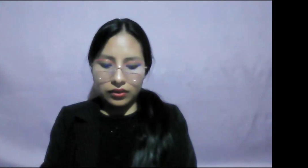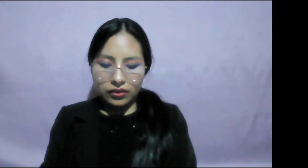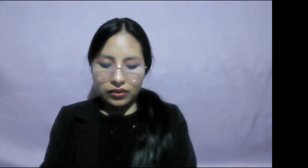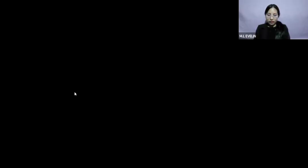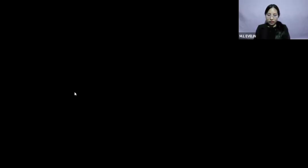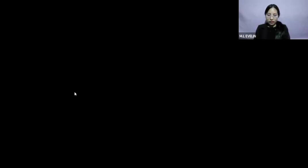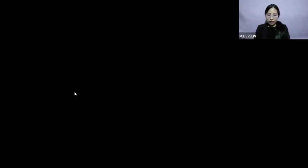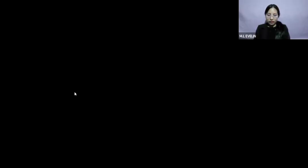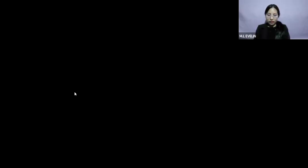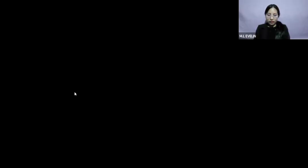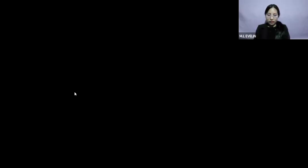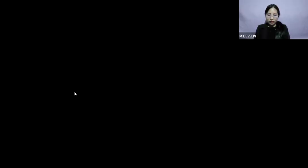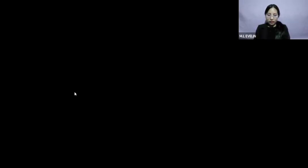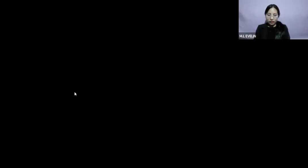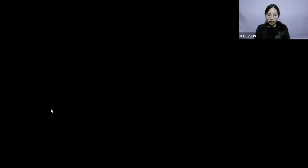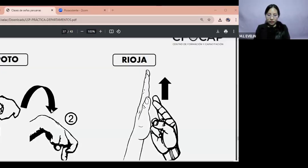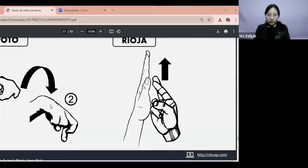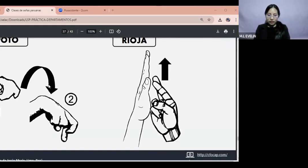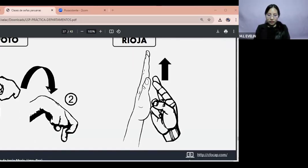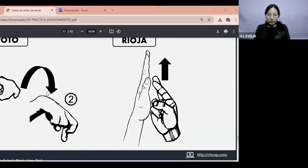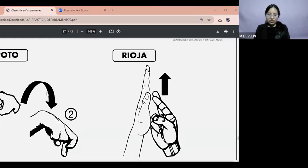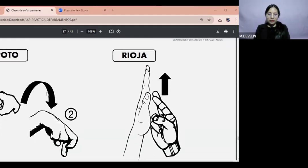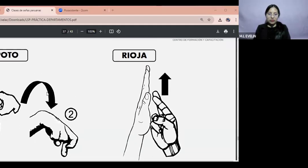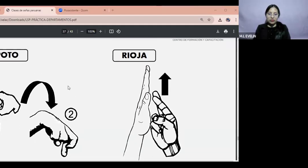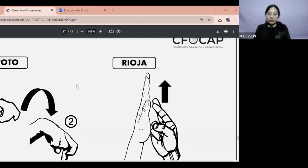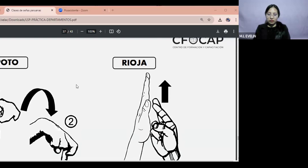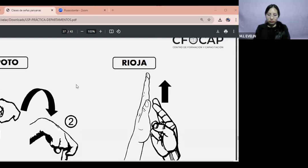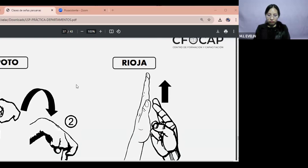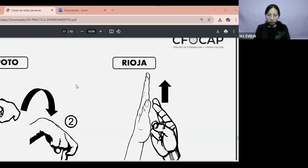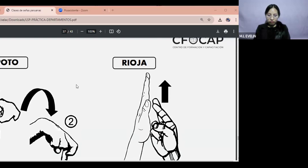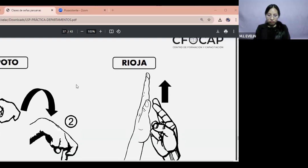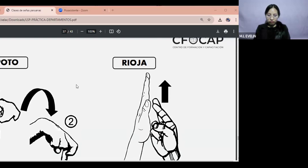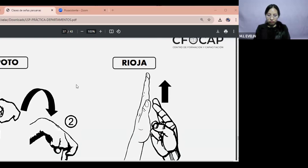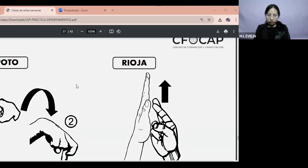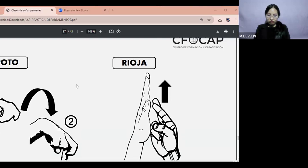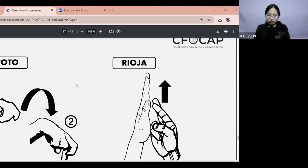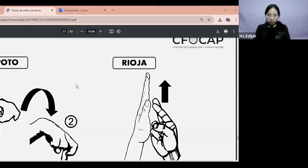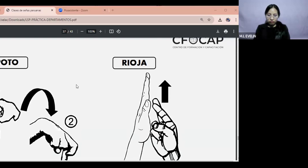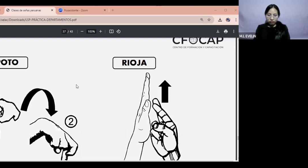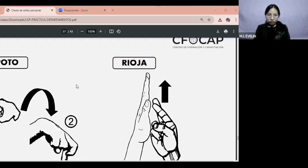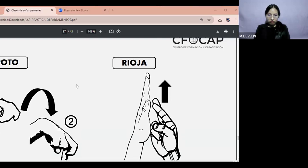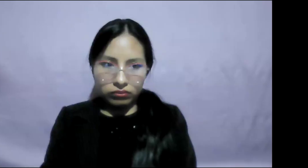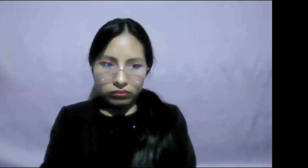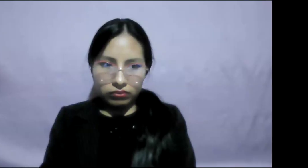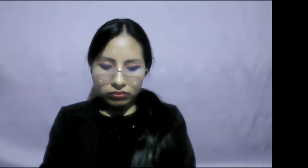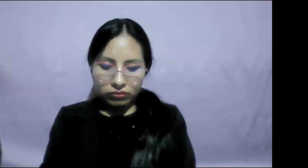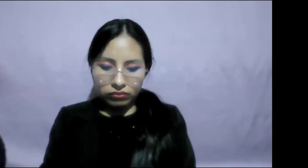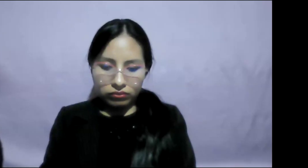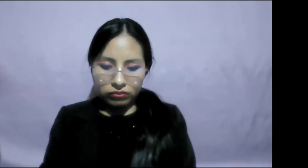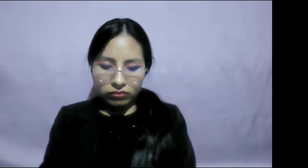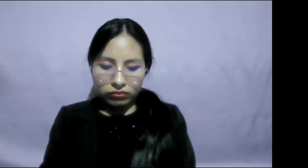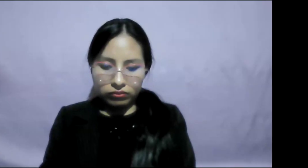muy bien continuamos con tarapoto t y p t y